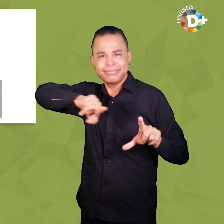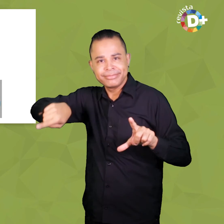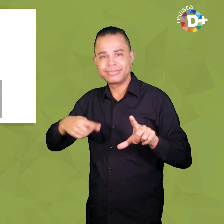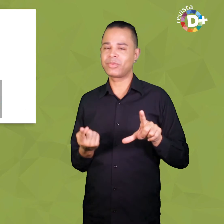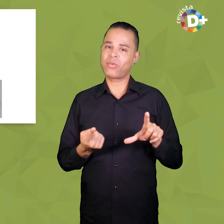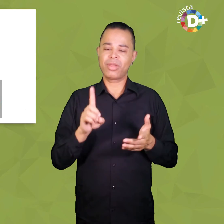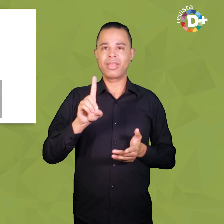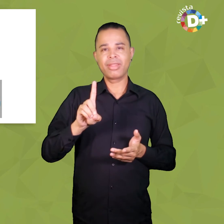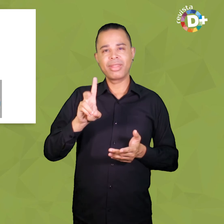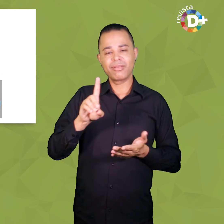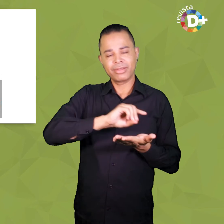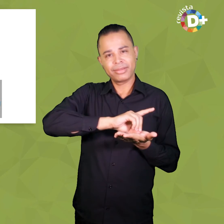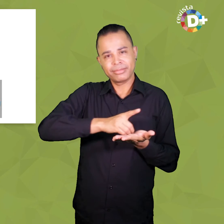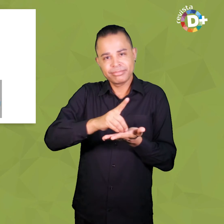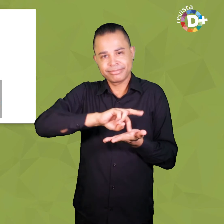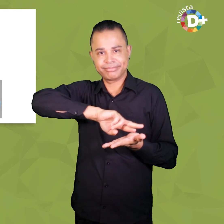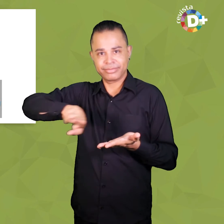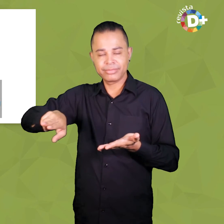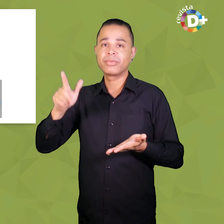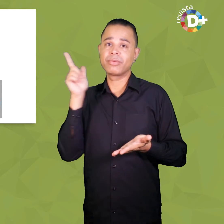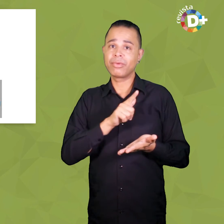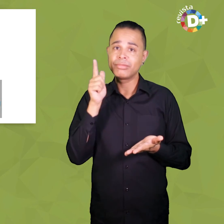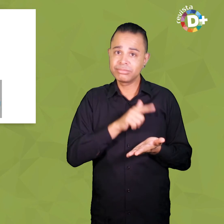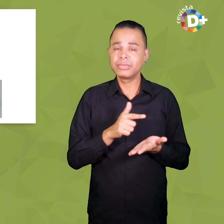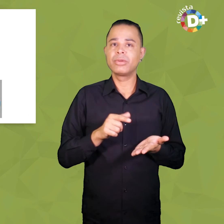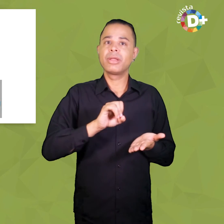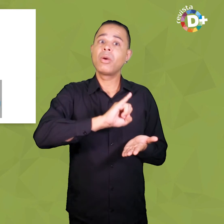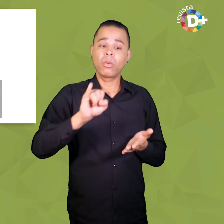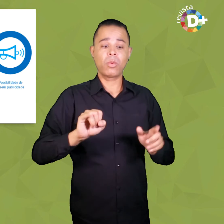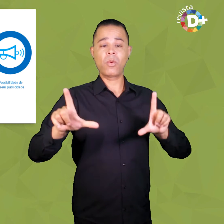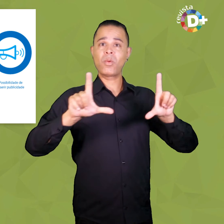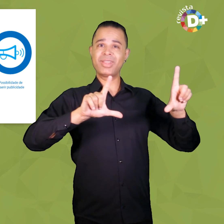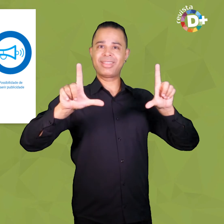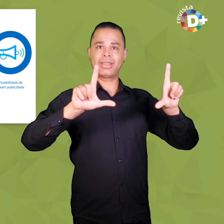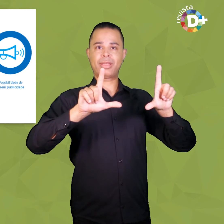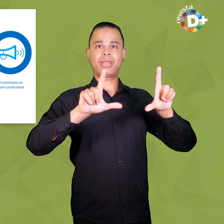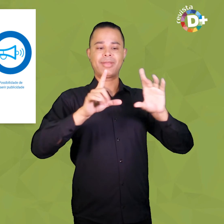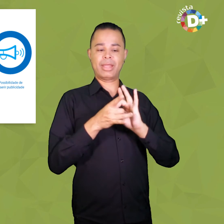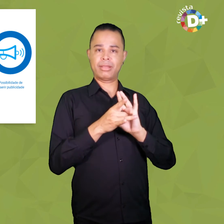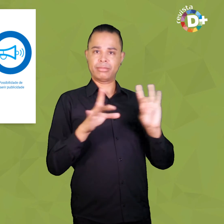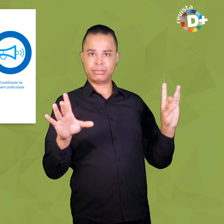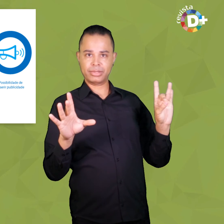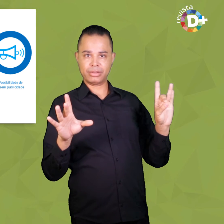doem e também na transmissão de tv aberta ou por assinatura disponibilizando